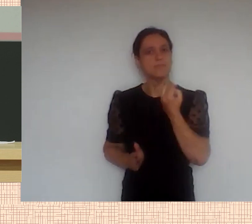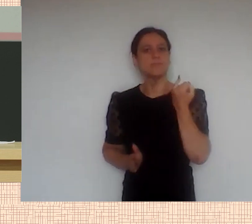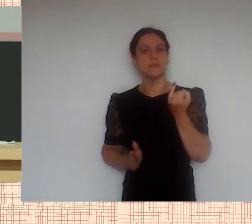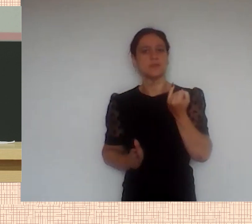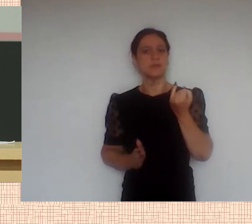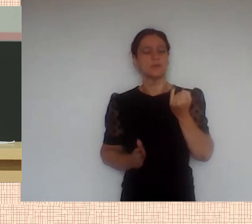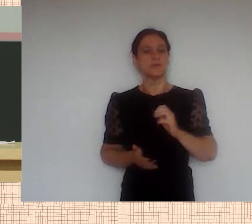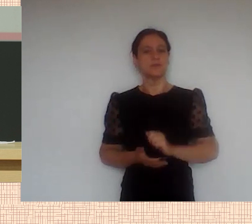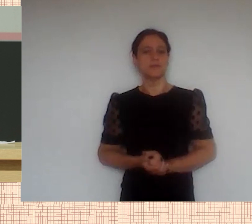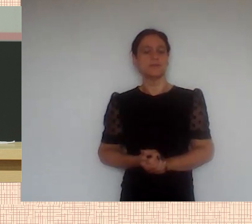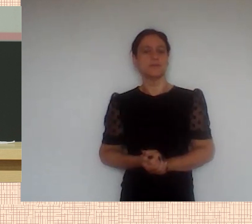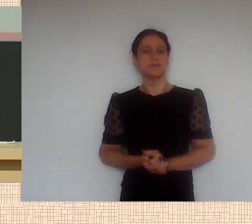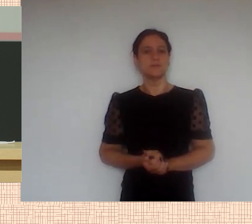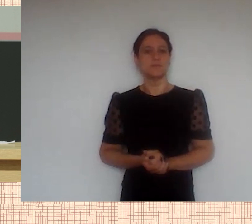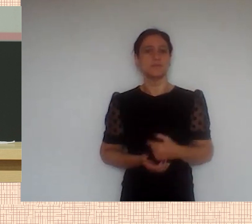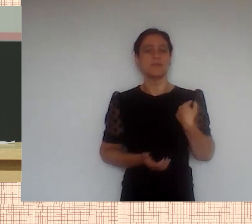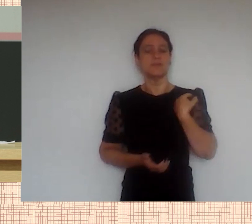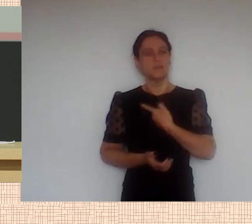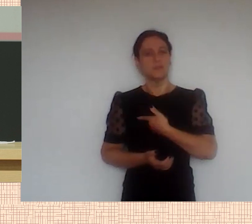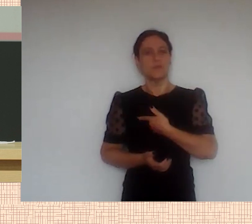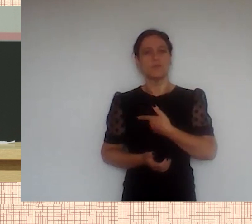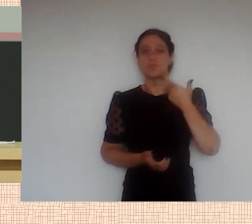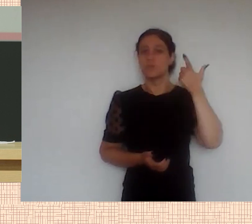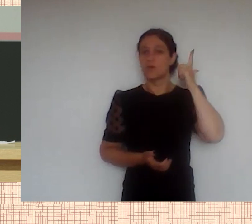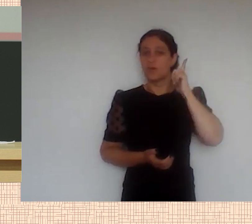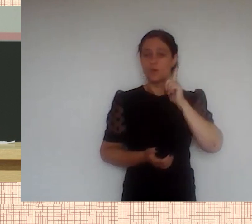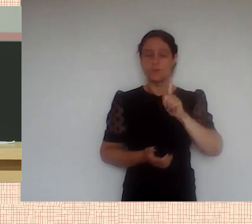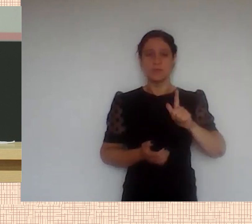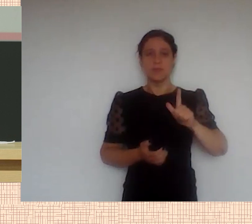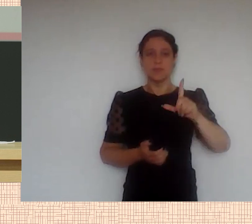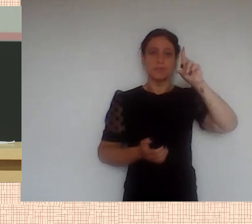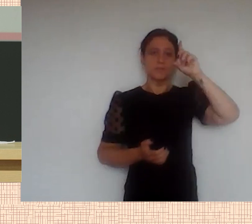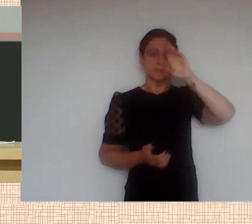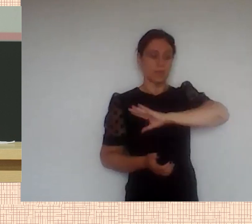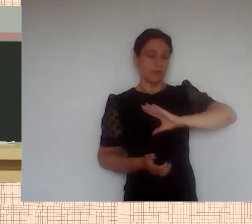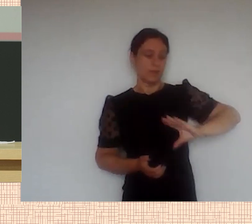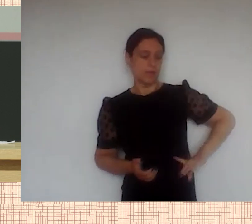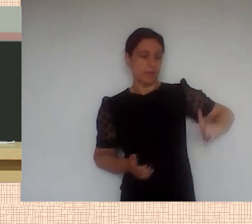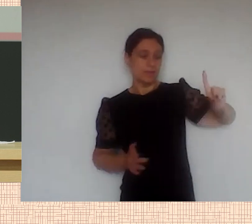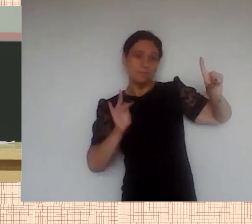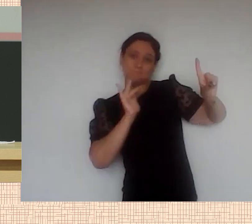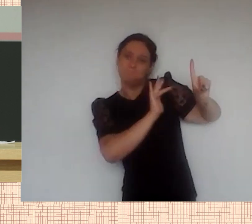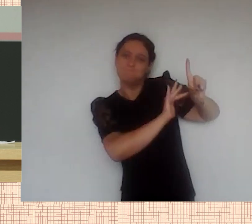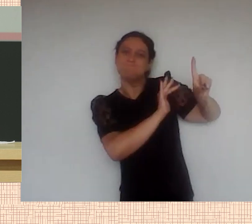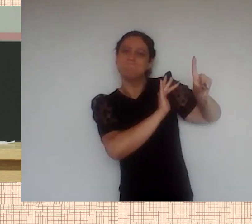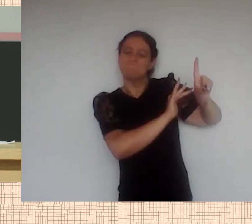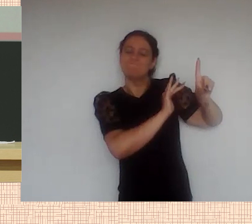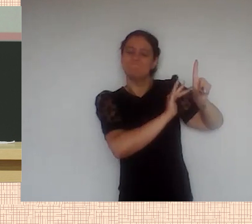Aí passamos a beber do rio da graça.